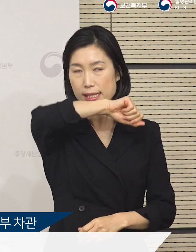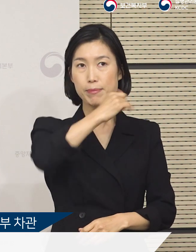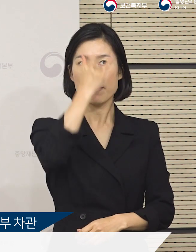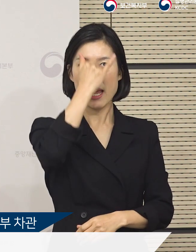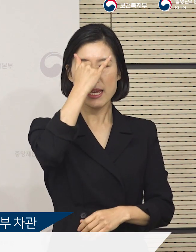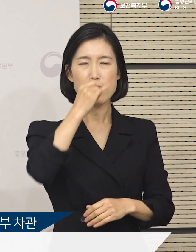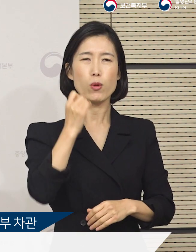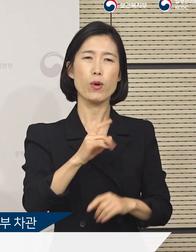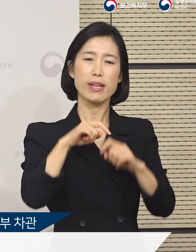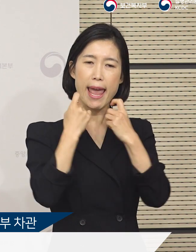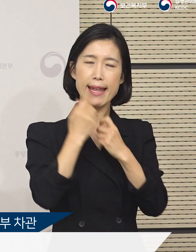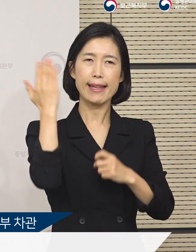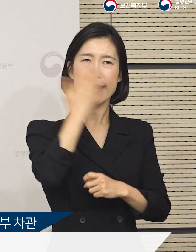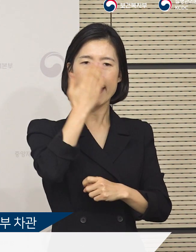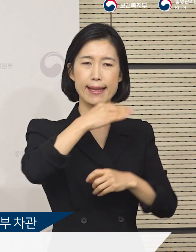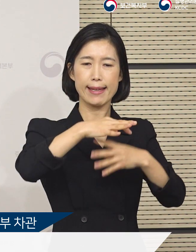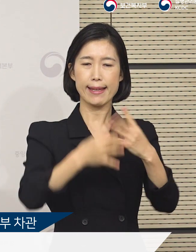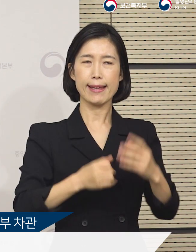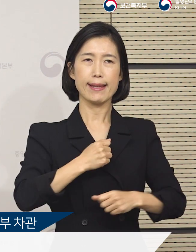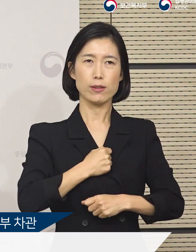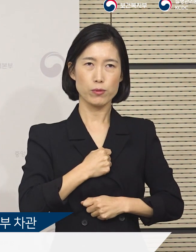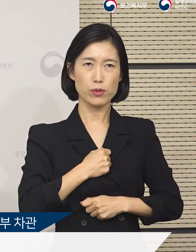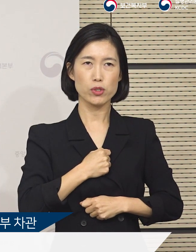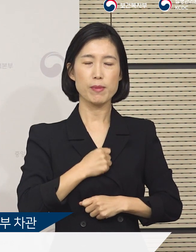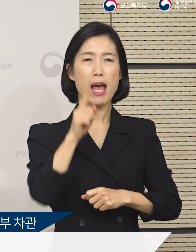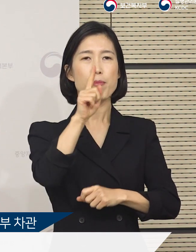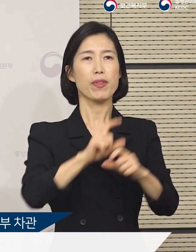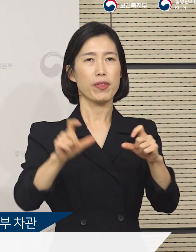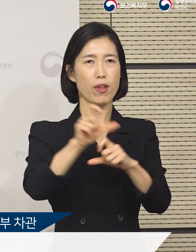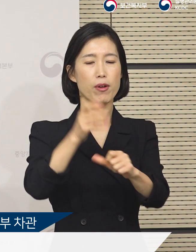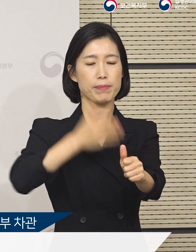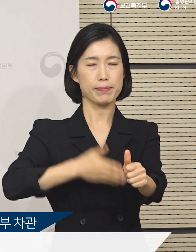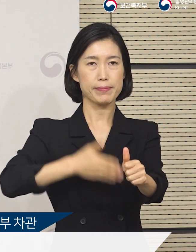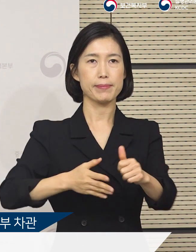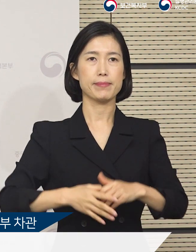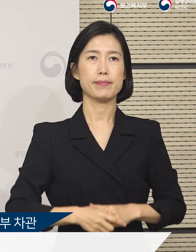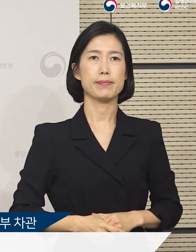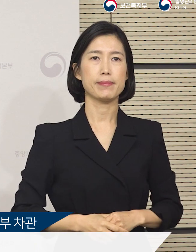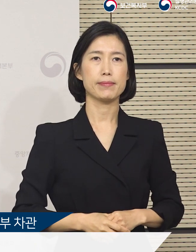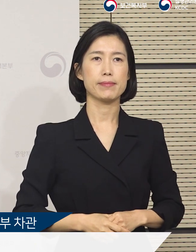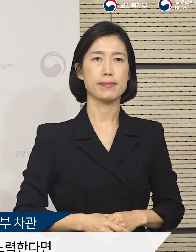등 개인 위생 수칙을 준수하여 주시기를 거듭 부탁드립니다.